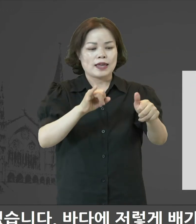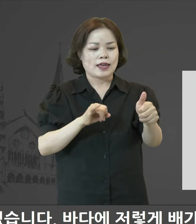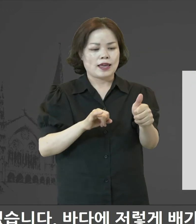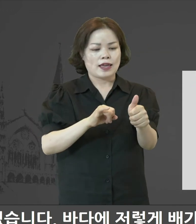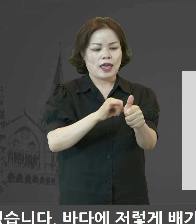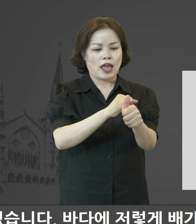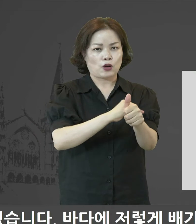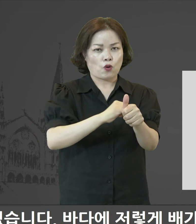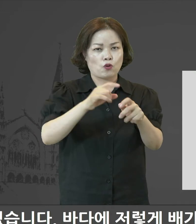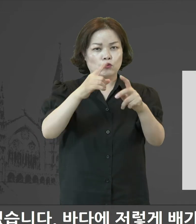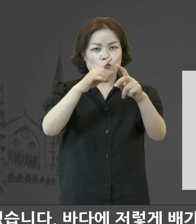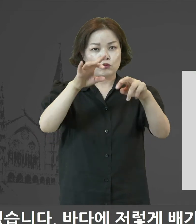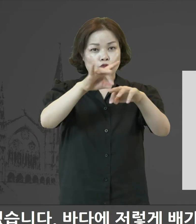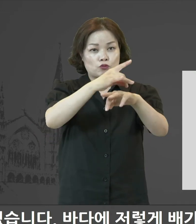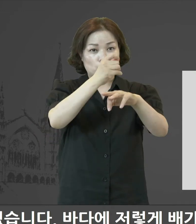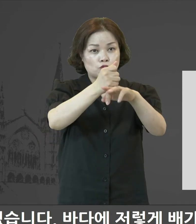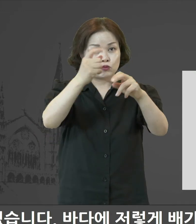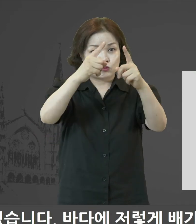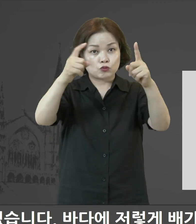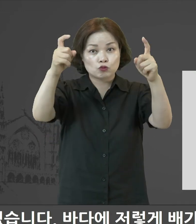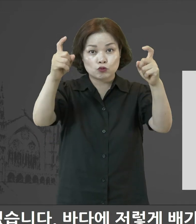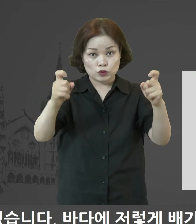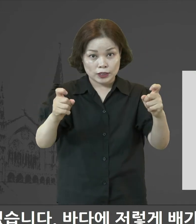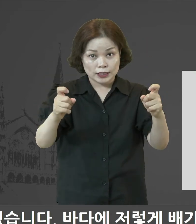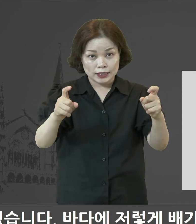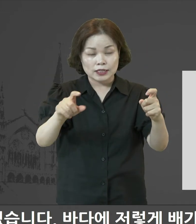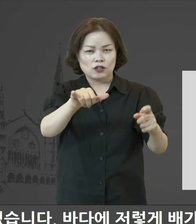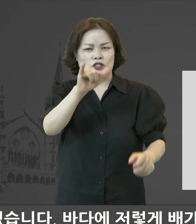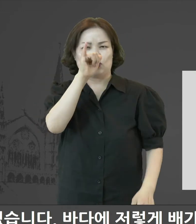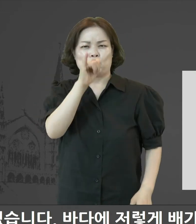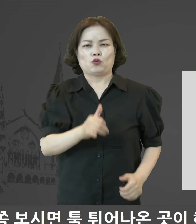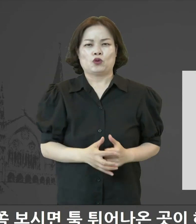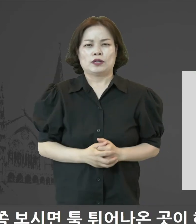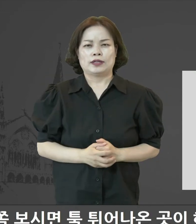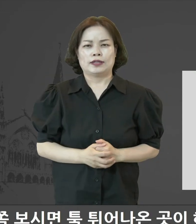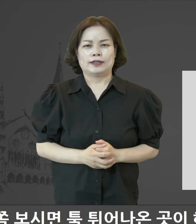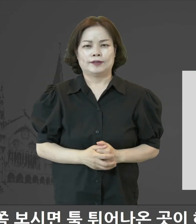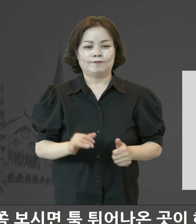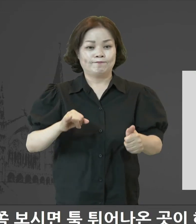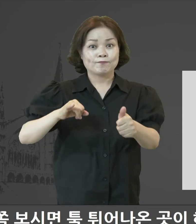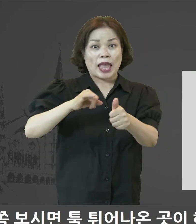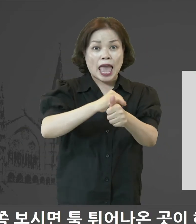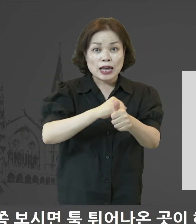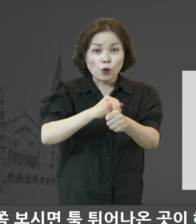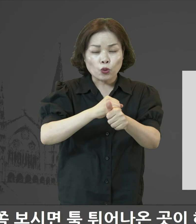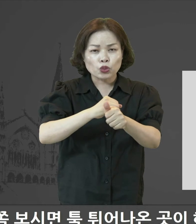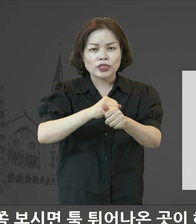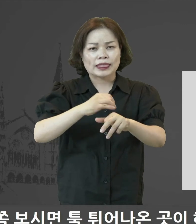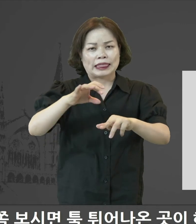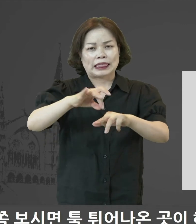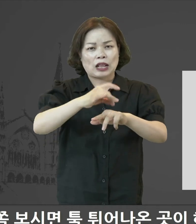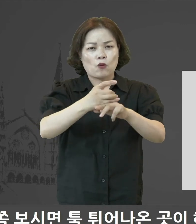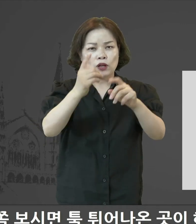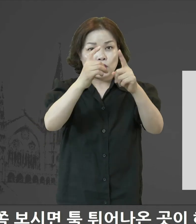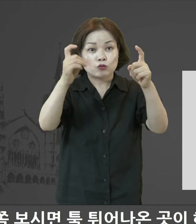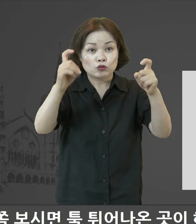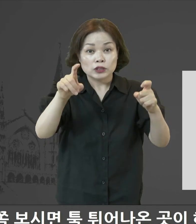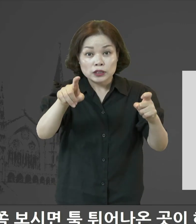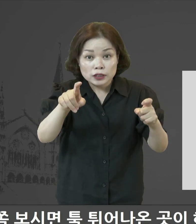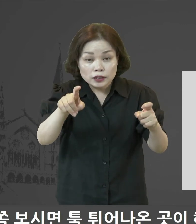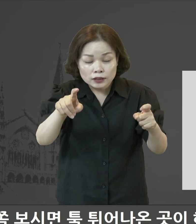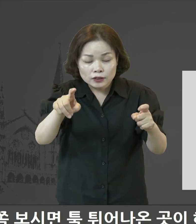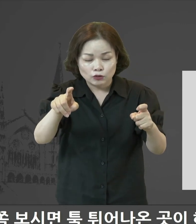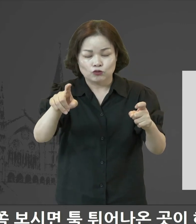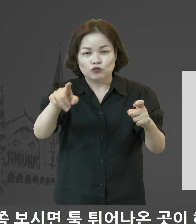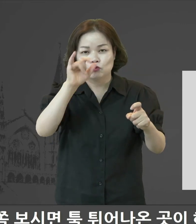크게 보시면 이런 모양의 해로궁이 거기에 있었습니다. 해로궁을 조금 더 당겨 보면요, 요게